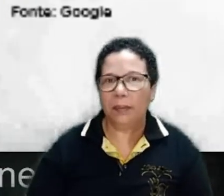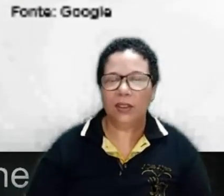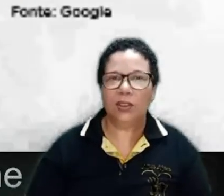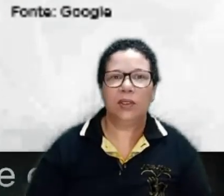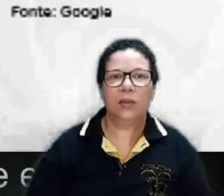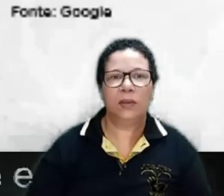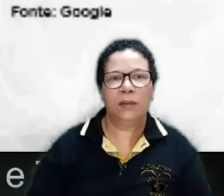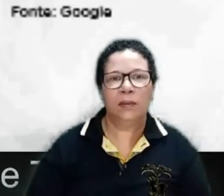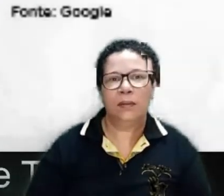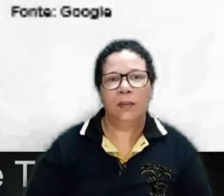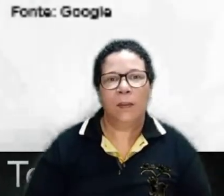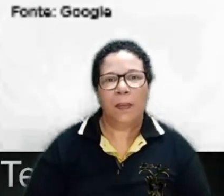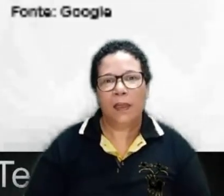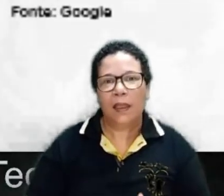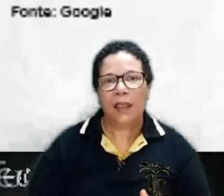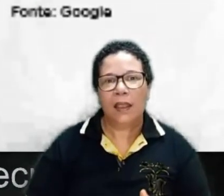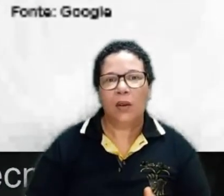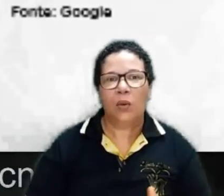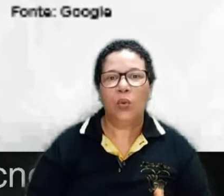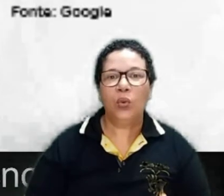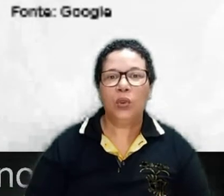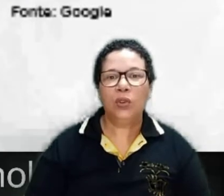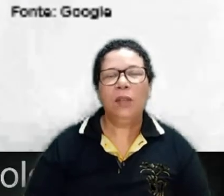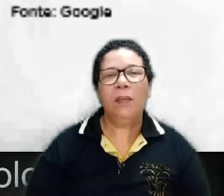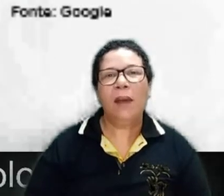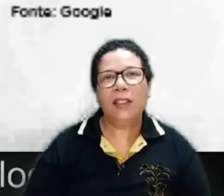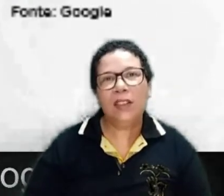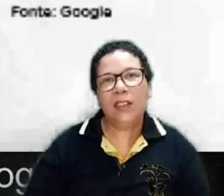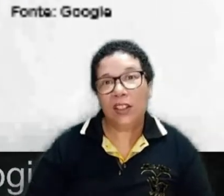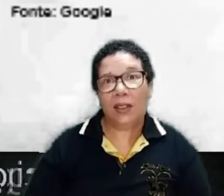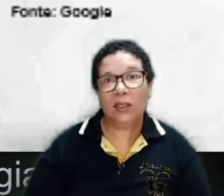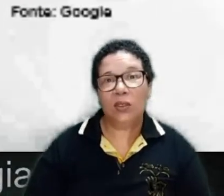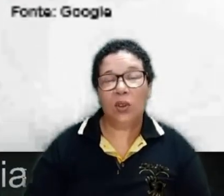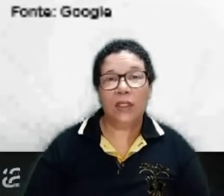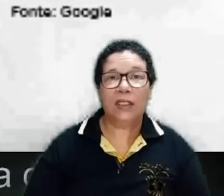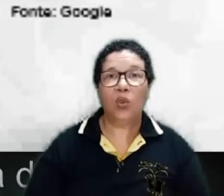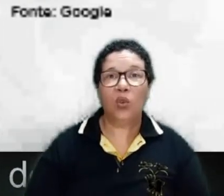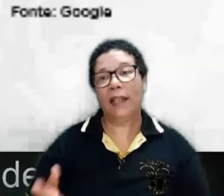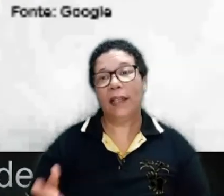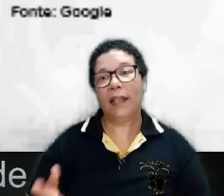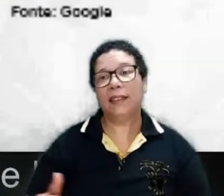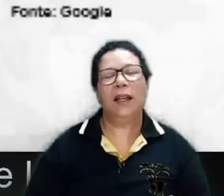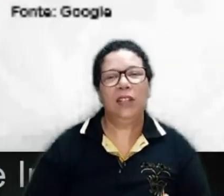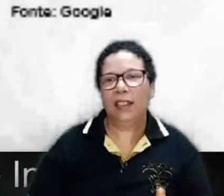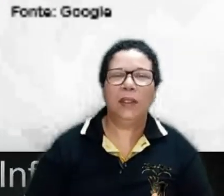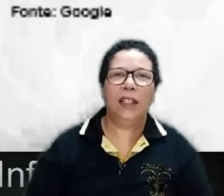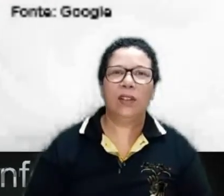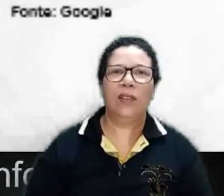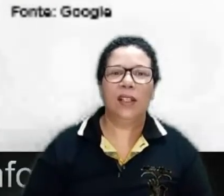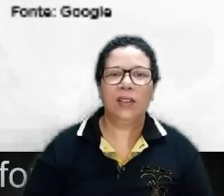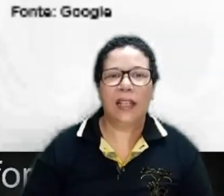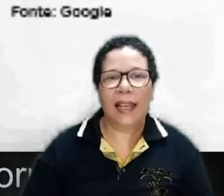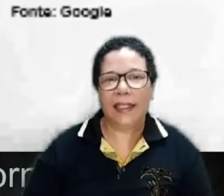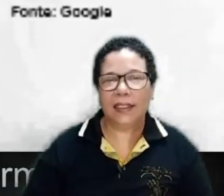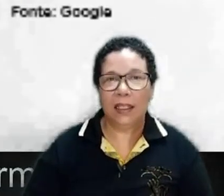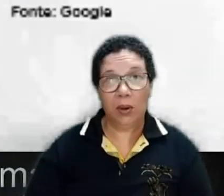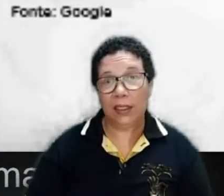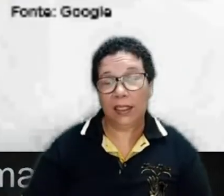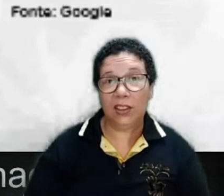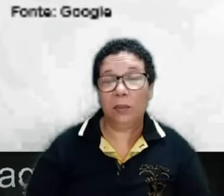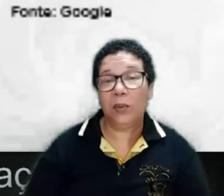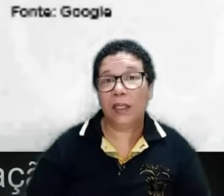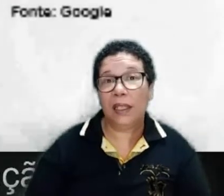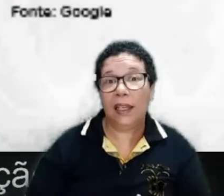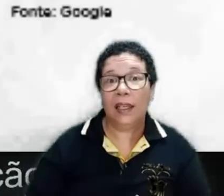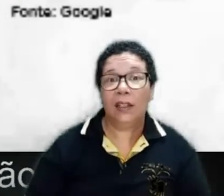é perdido. O uso de imagens e animações, como essa imagem aí, né, o bonequinho dando vários likes, é